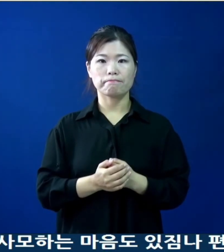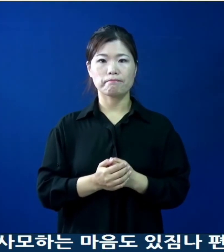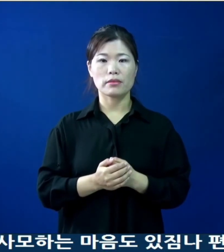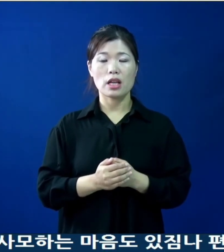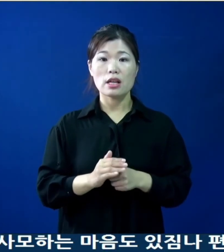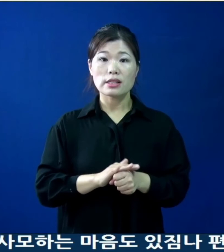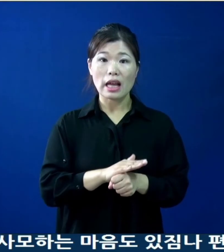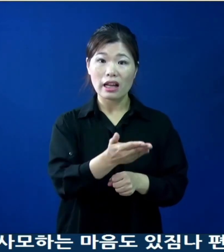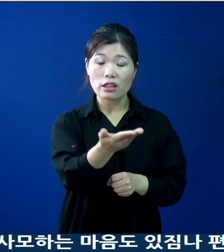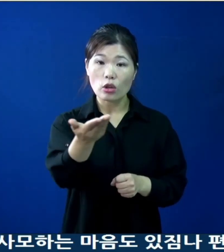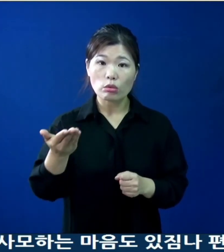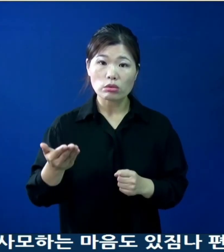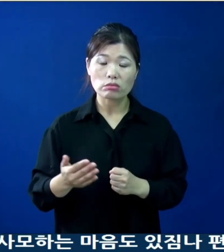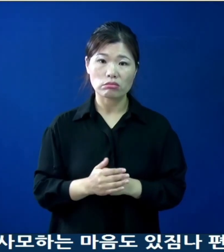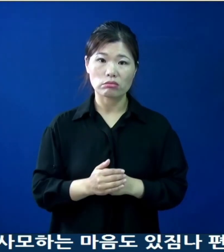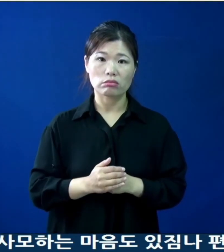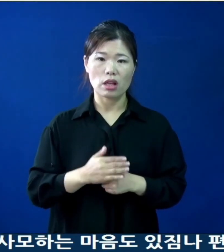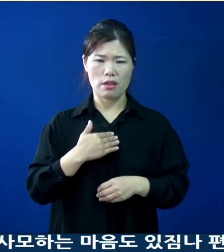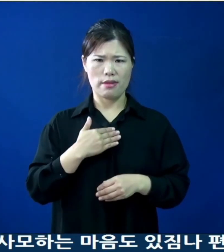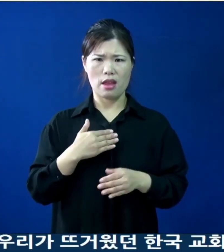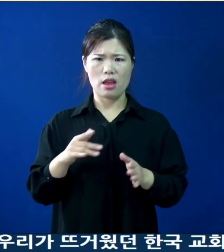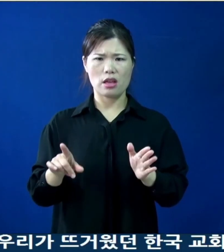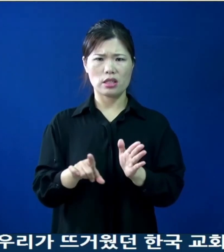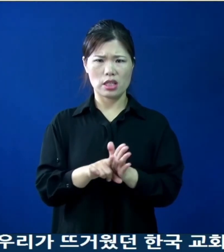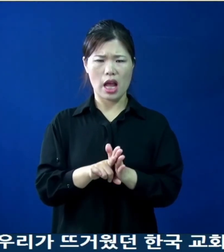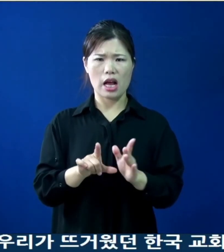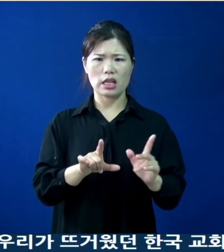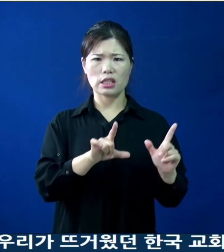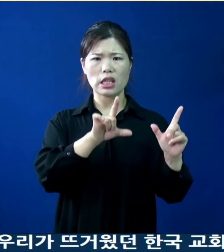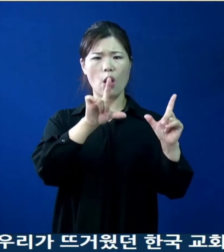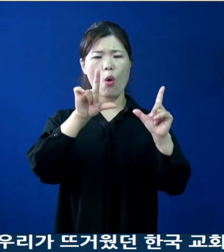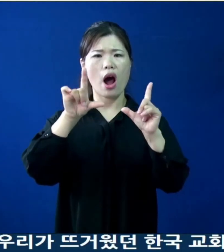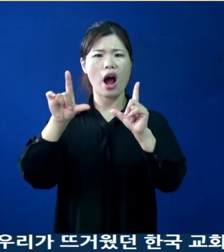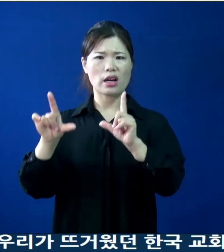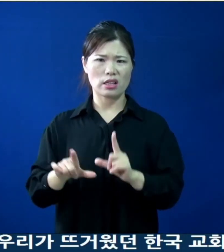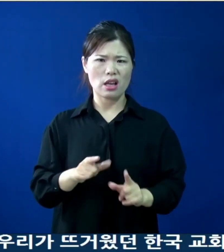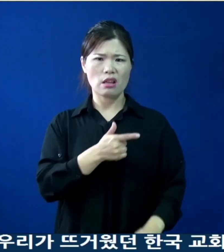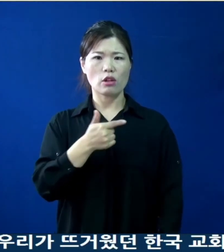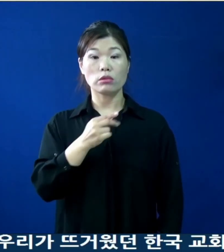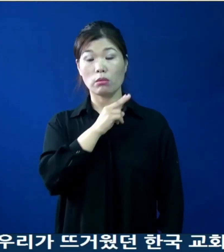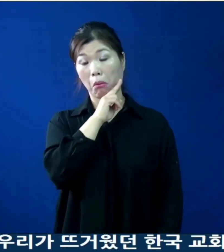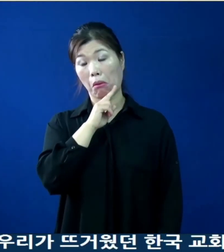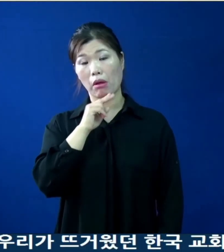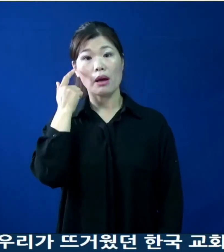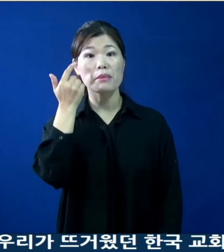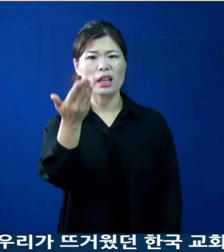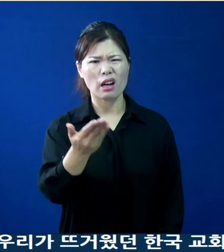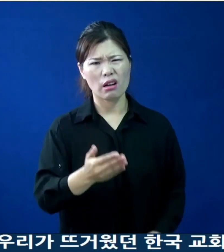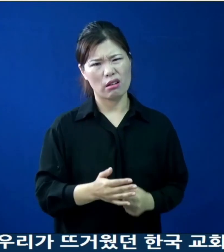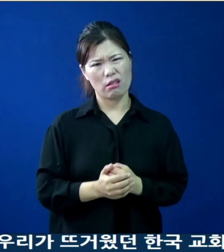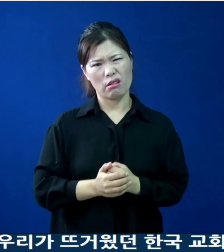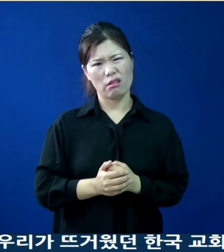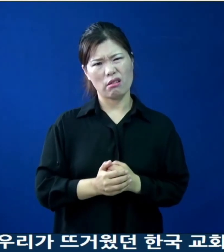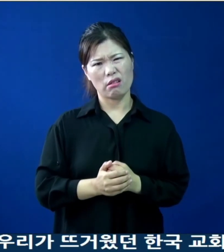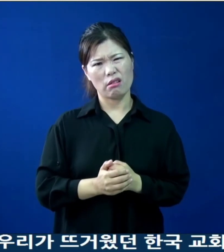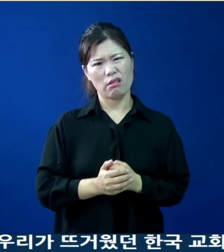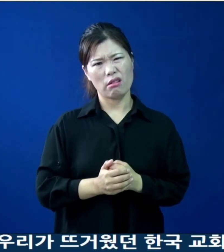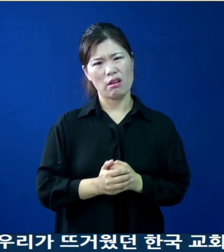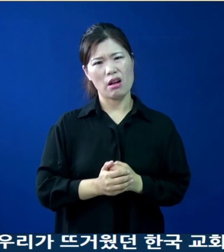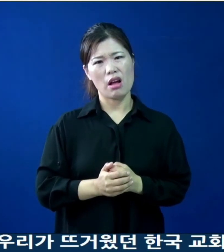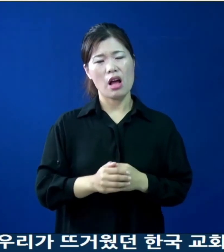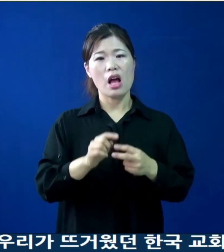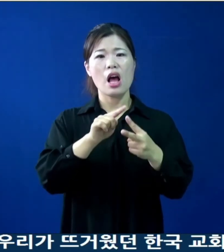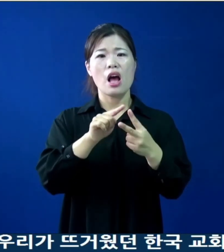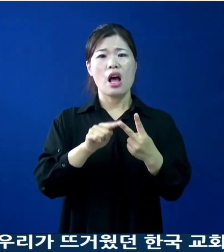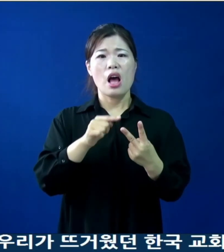사랑하는 여러분, 나의 신앙생활이 너무 편리해진 거 아닙니까? 아답과